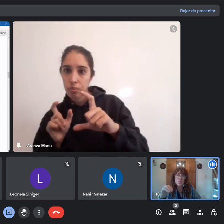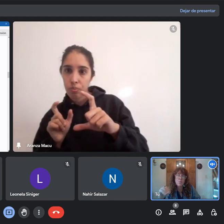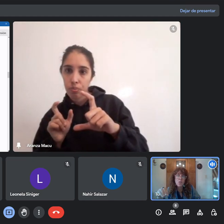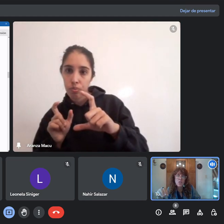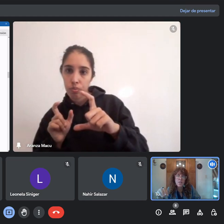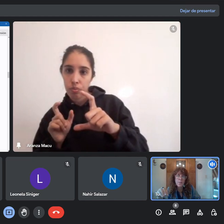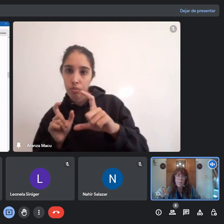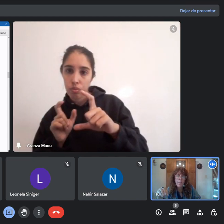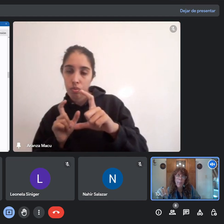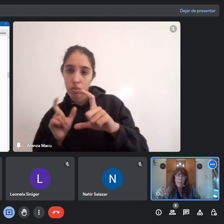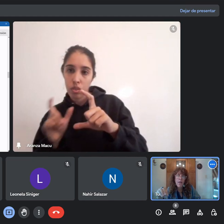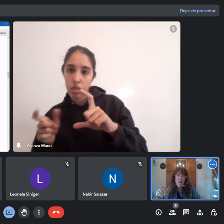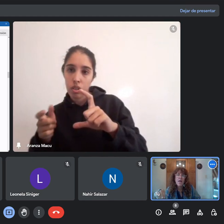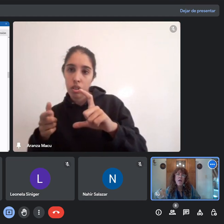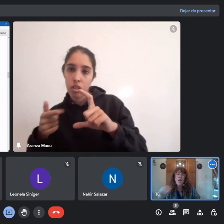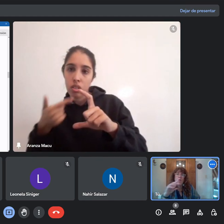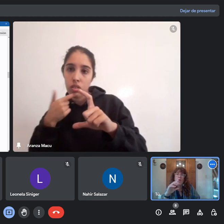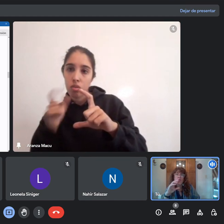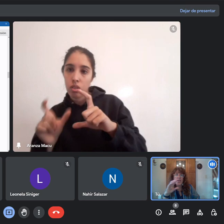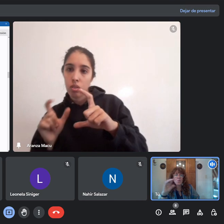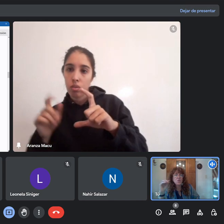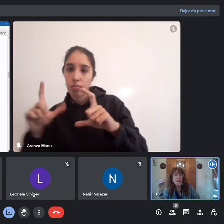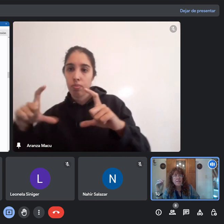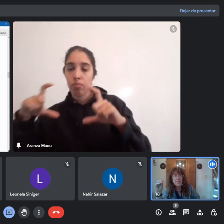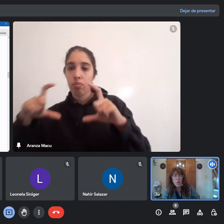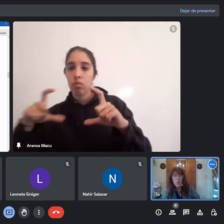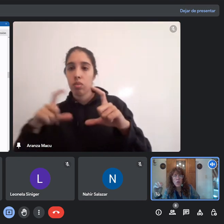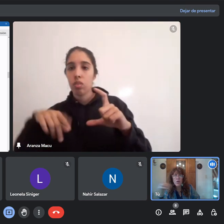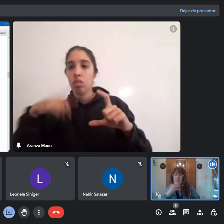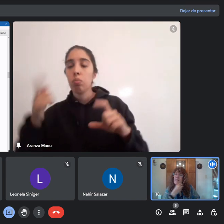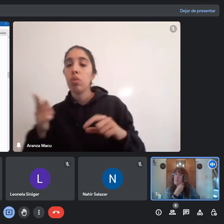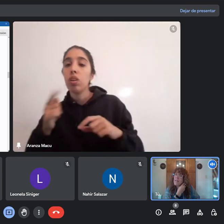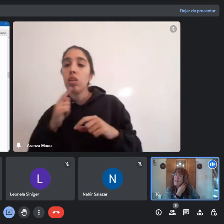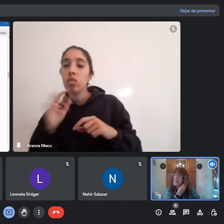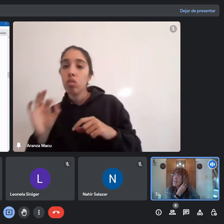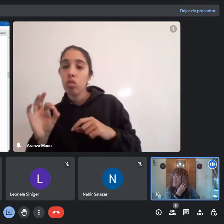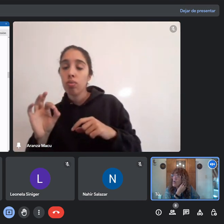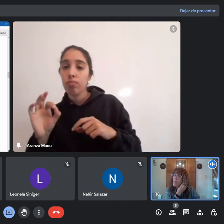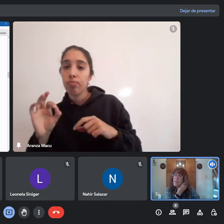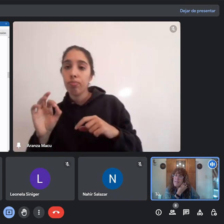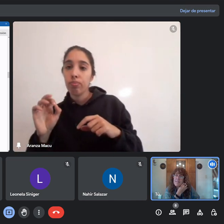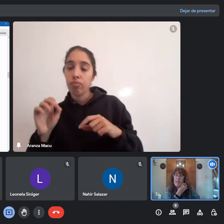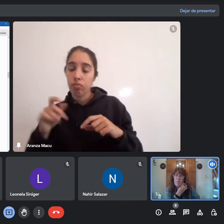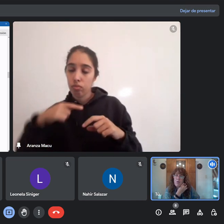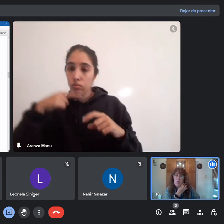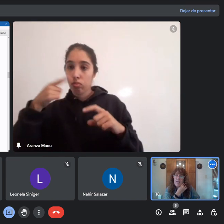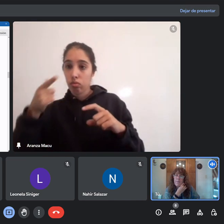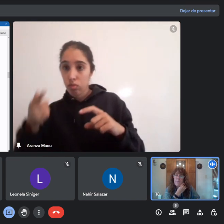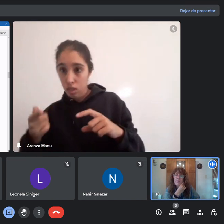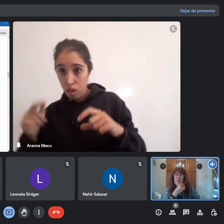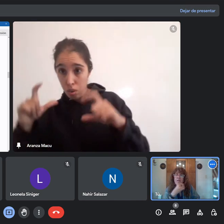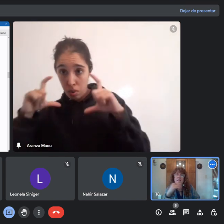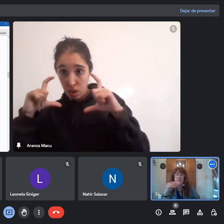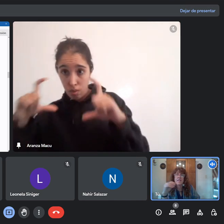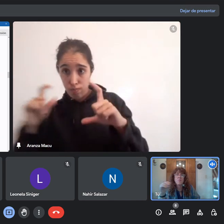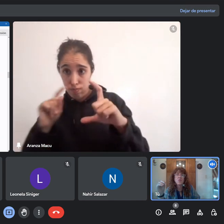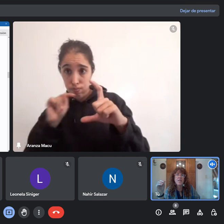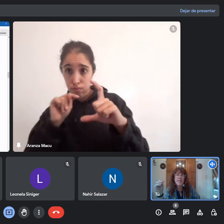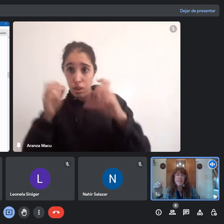contribution. Luego tenemos el artículo, el determinante, que ahí comienza el bloque. Tenemos el adjetivo,